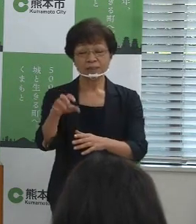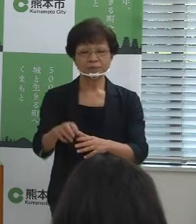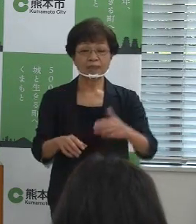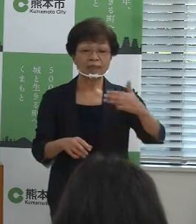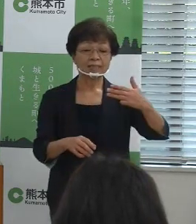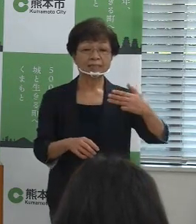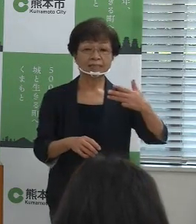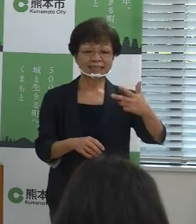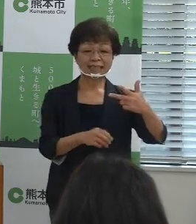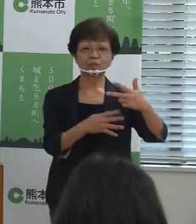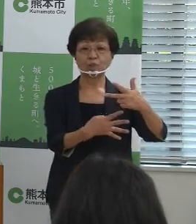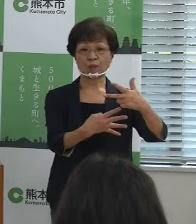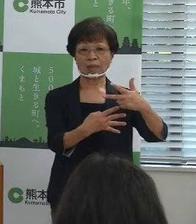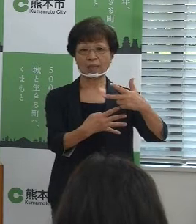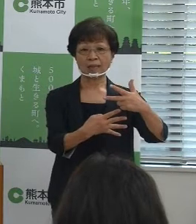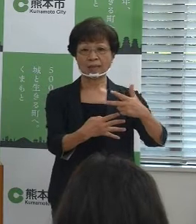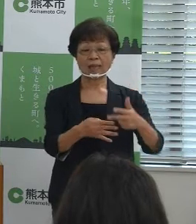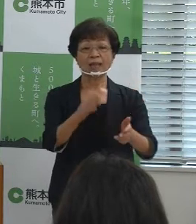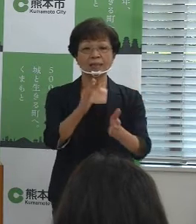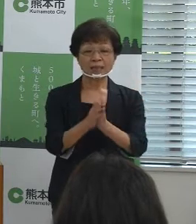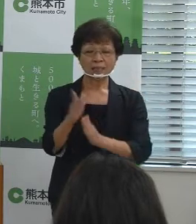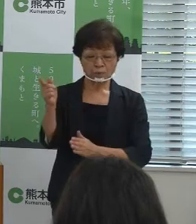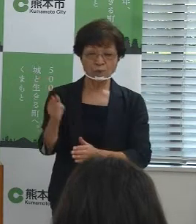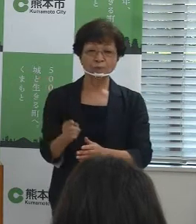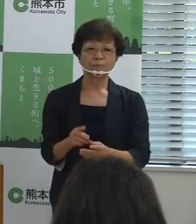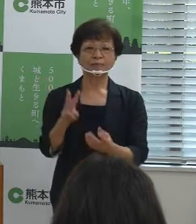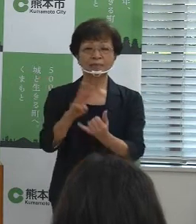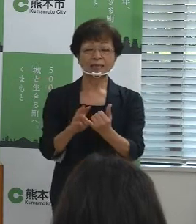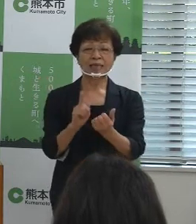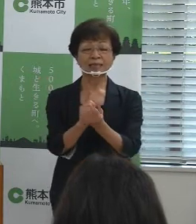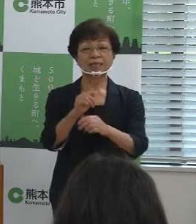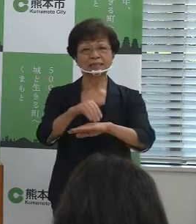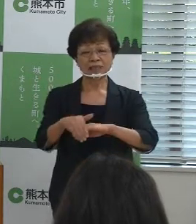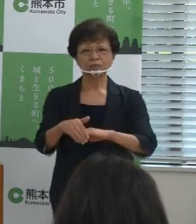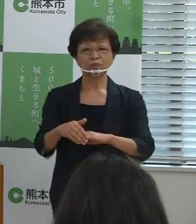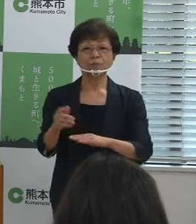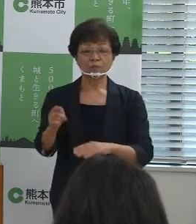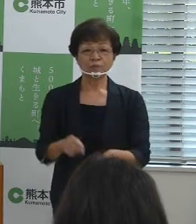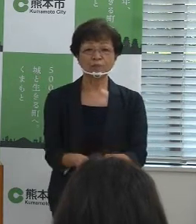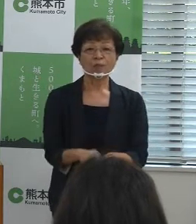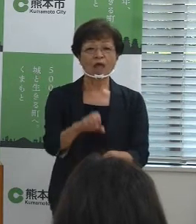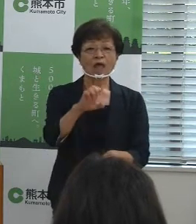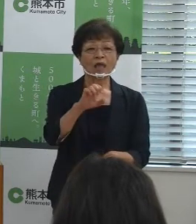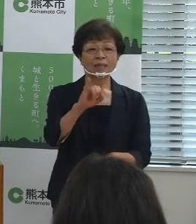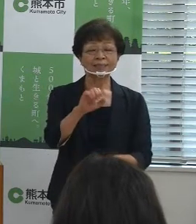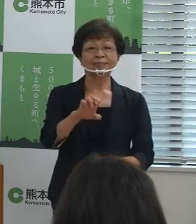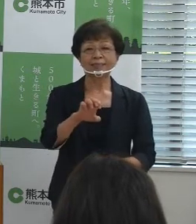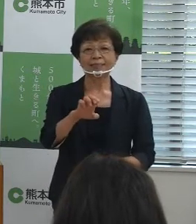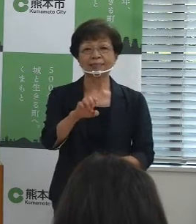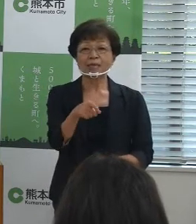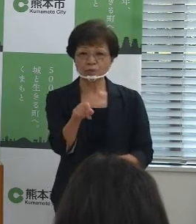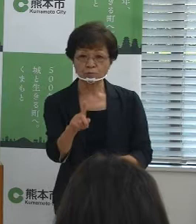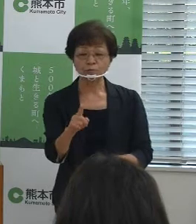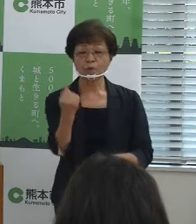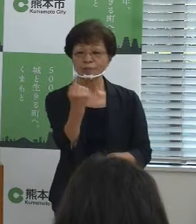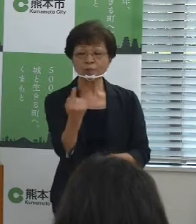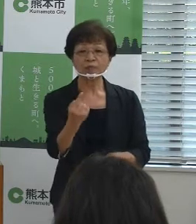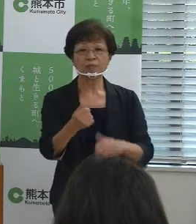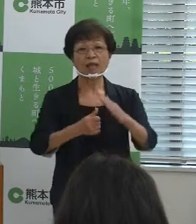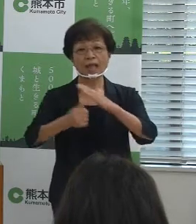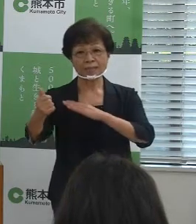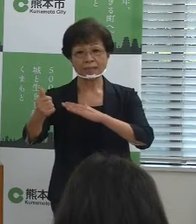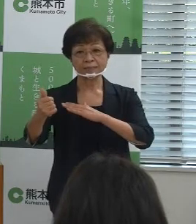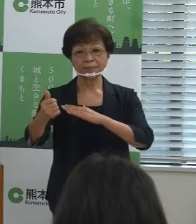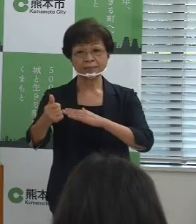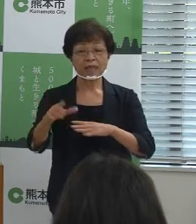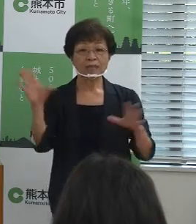7月4日に県の災害対策本部へリエゾンを1名派遣をいたしまして、情報